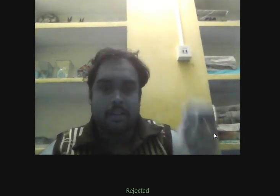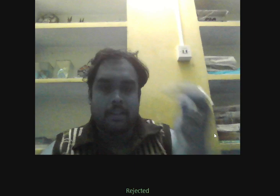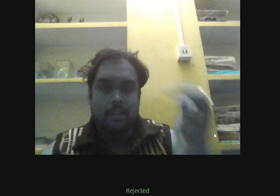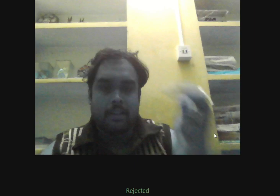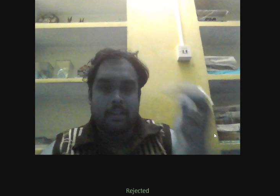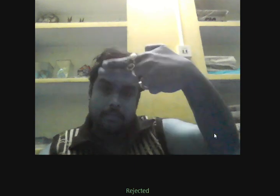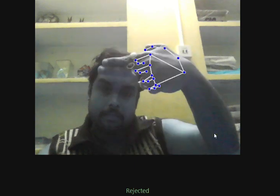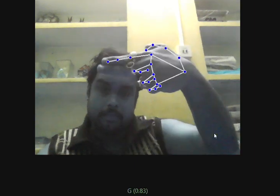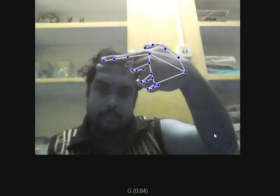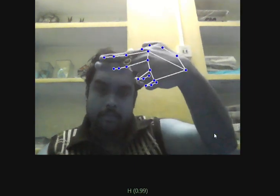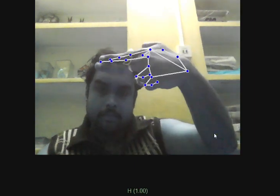হয়,